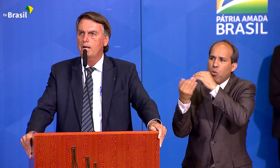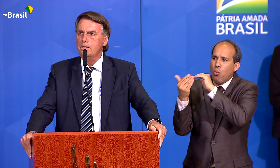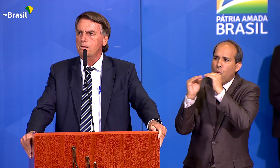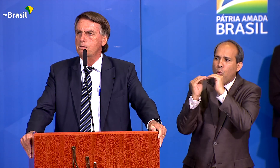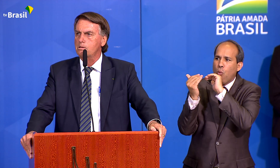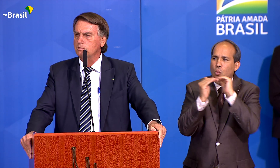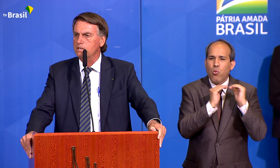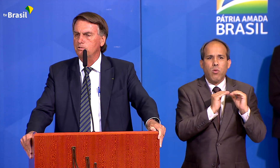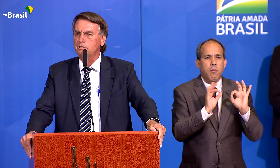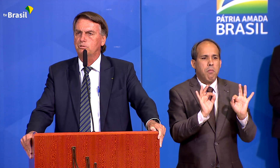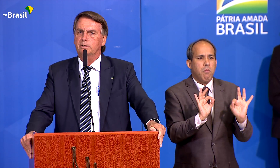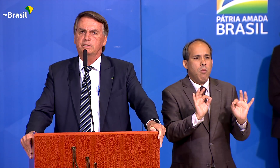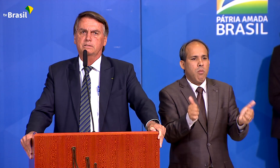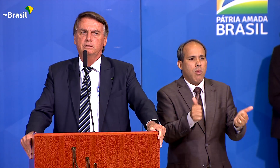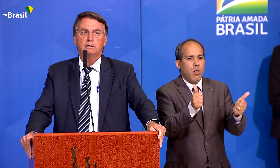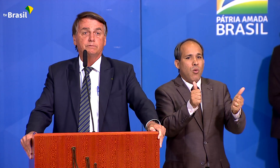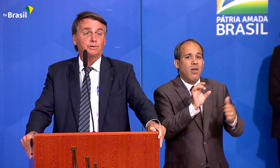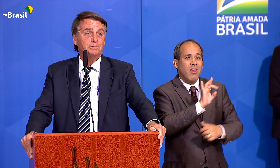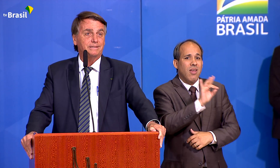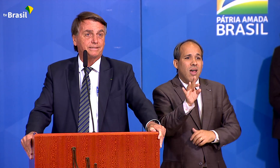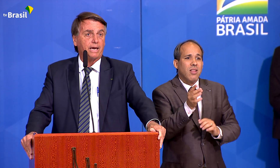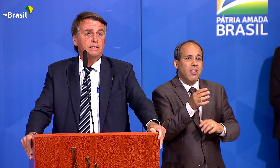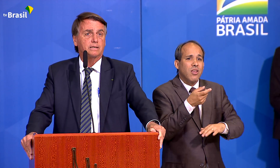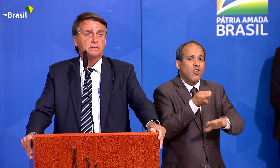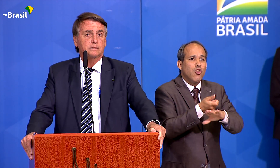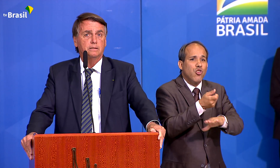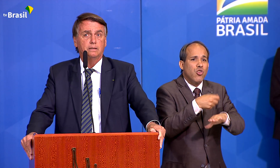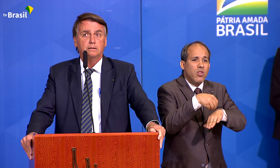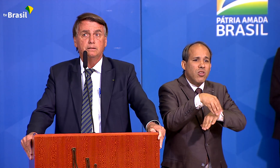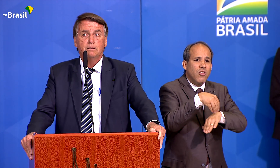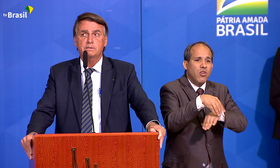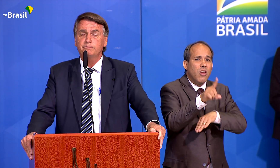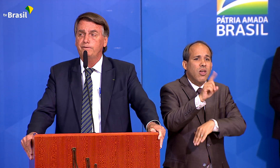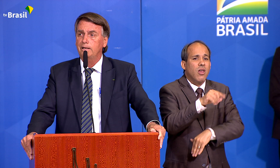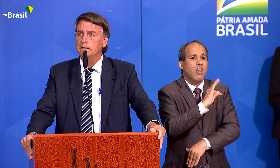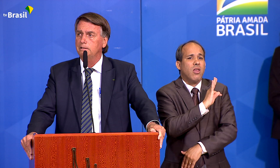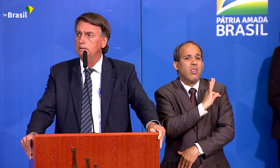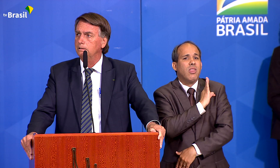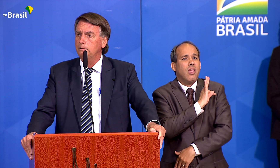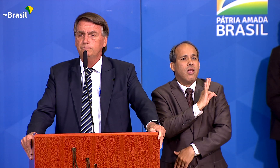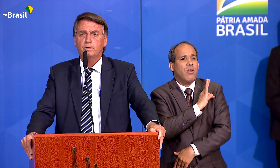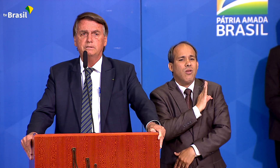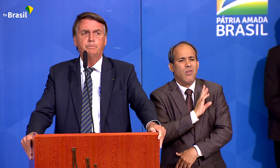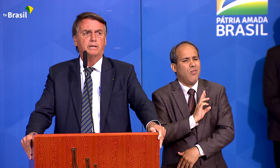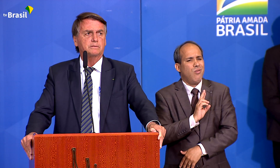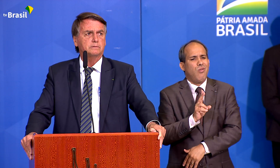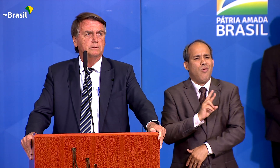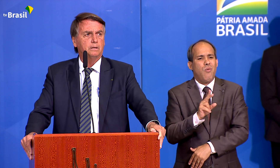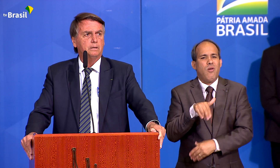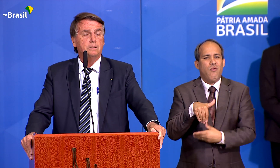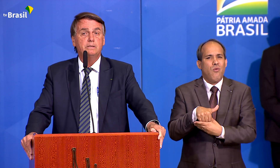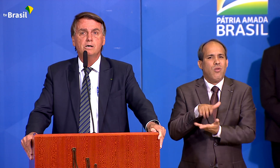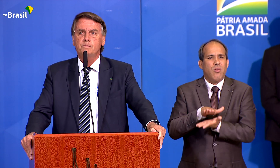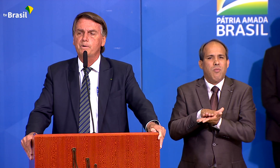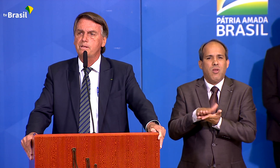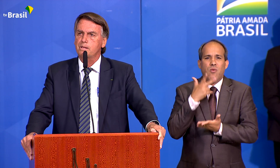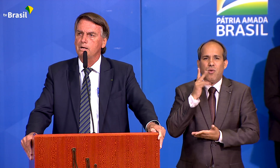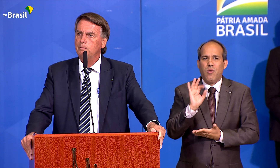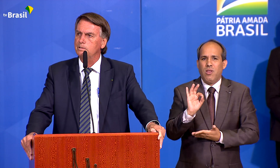e essa sugestões todas foram técnicas não se fala ali em voto impresso